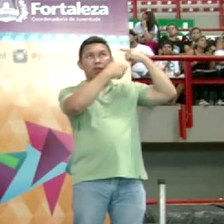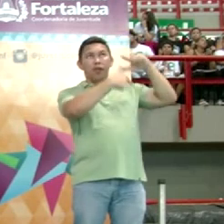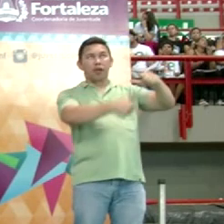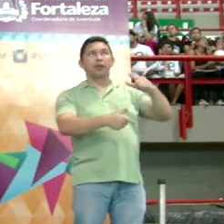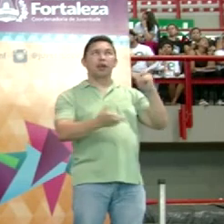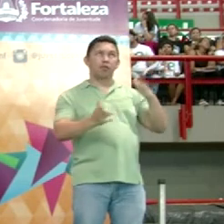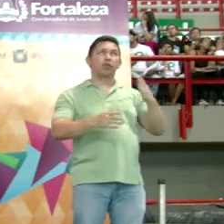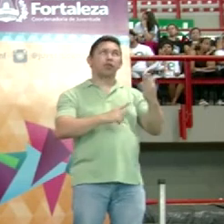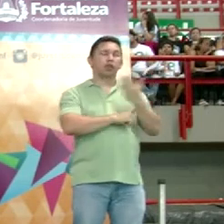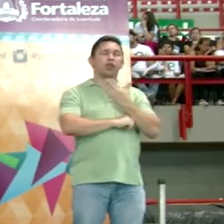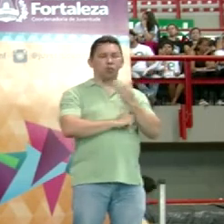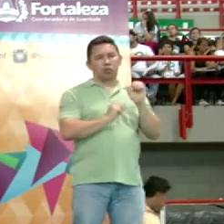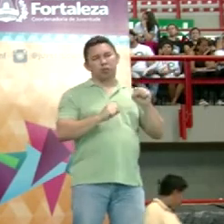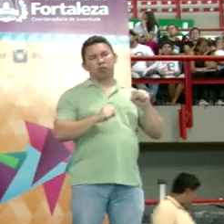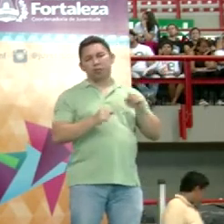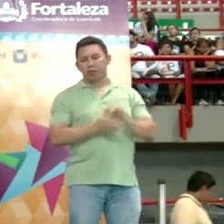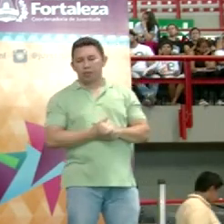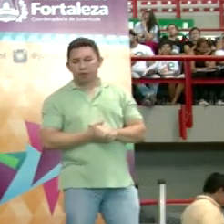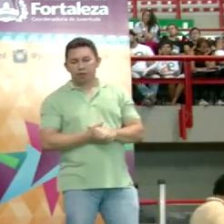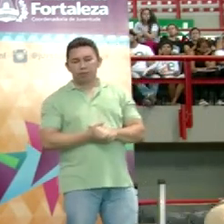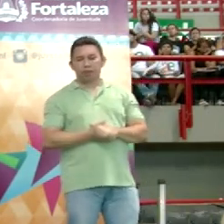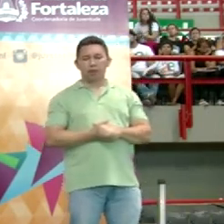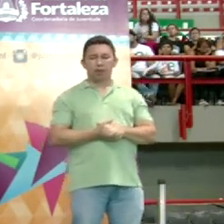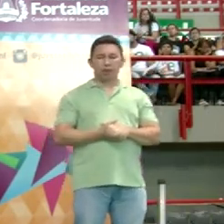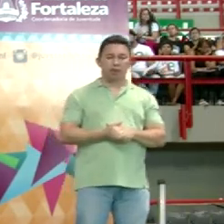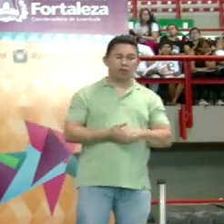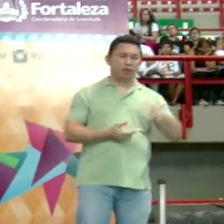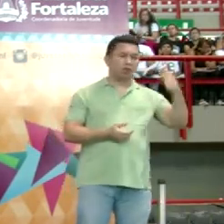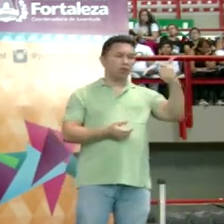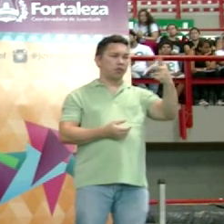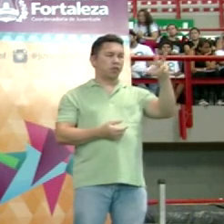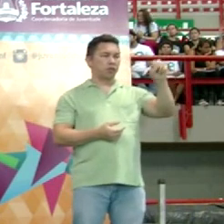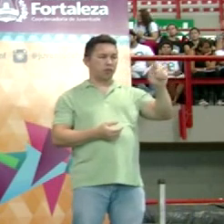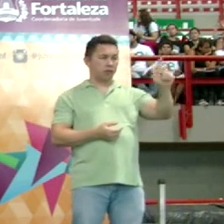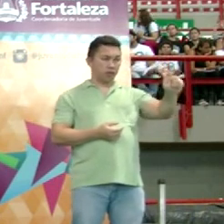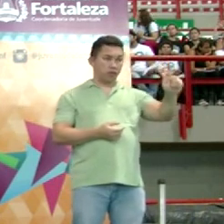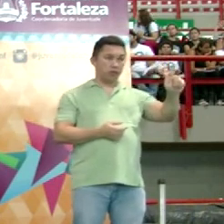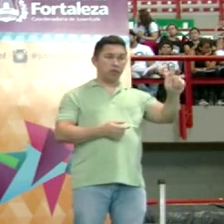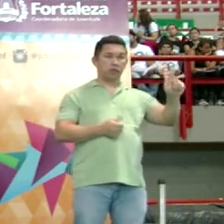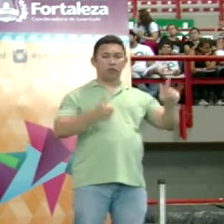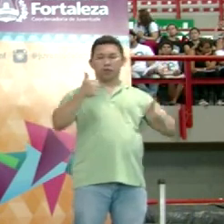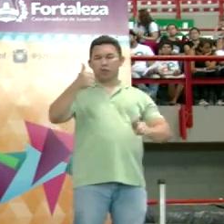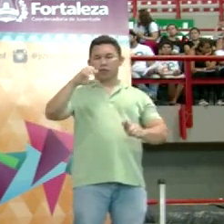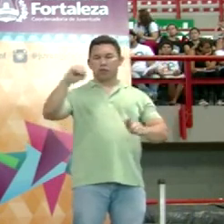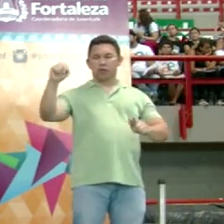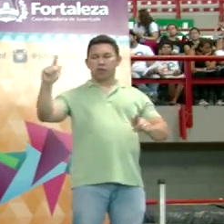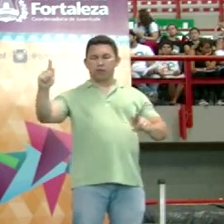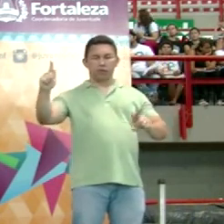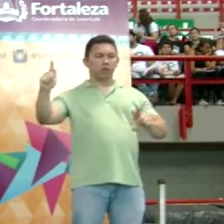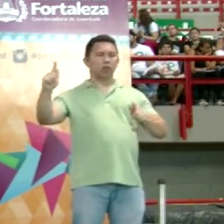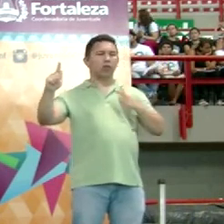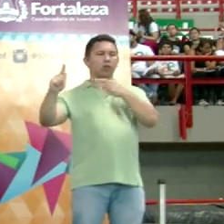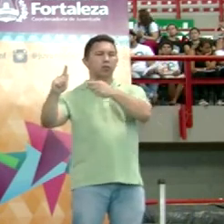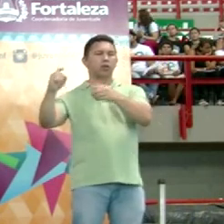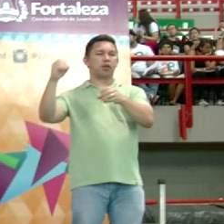mas acaba dando, né? Mas vamos lá. Então de 250 gramas, 100 gramas é o açúcar.